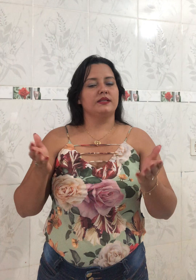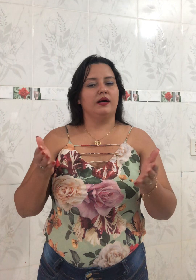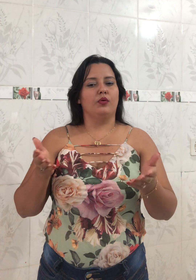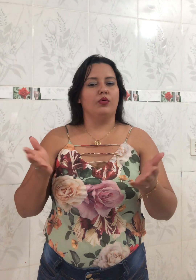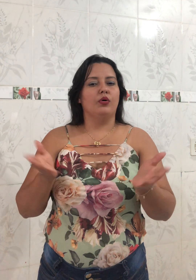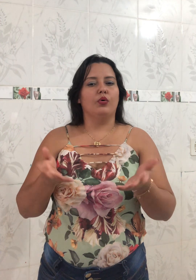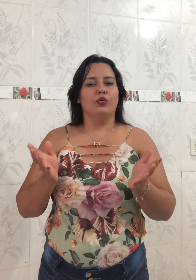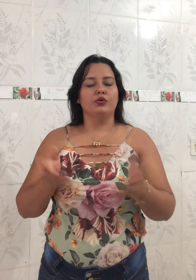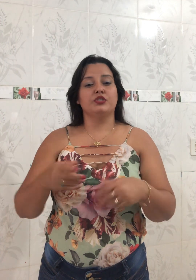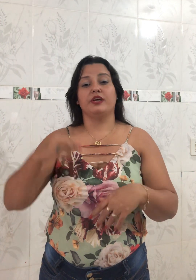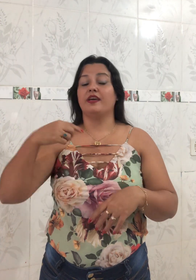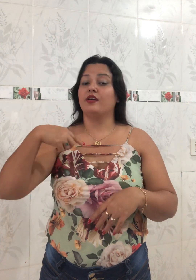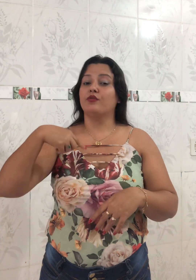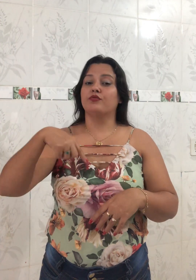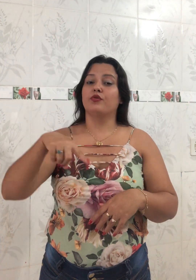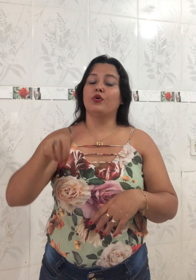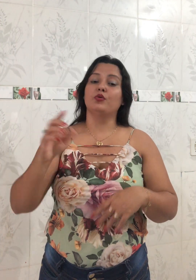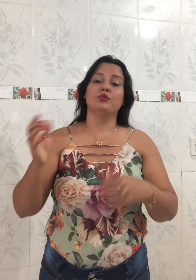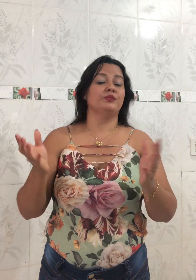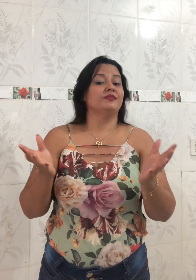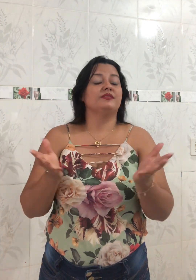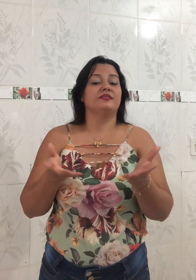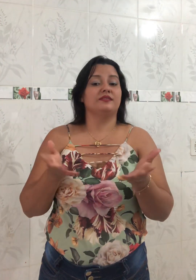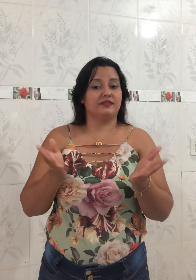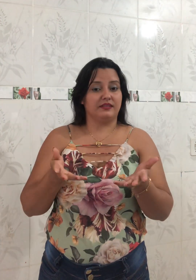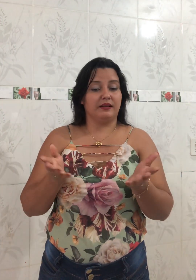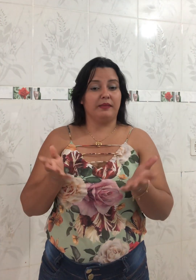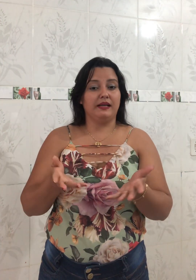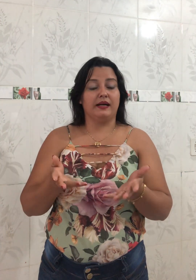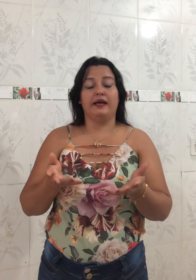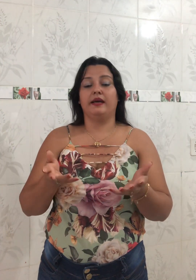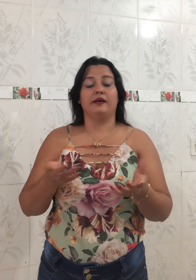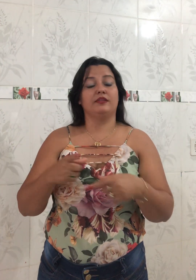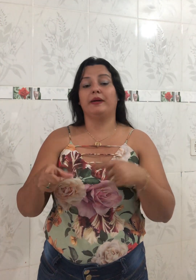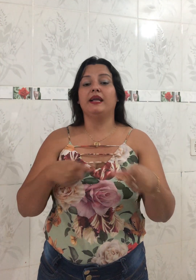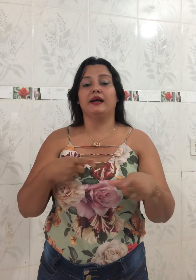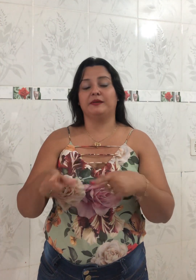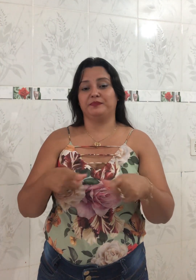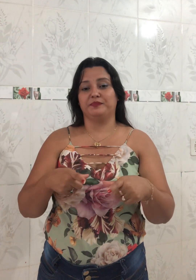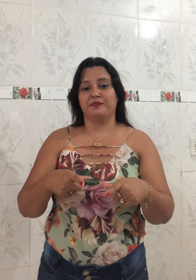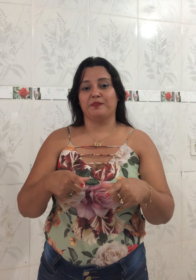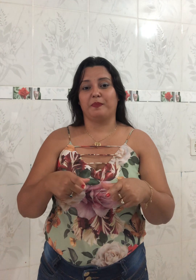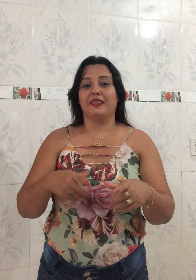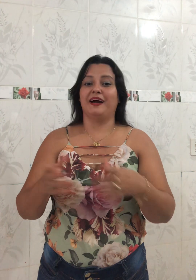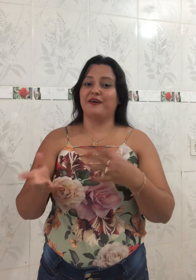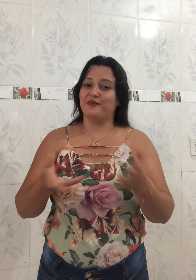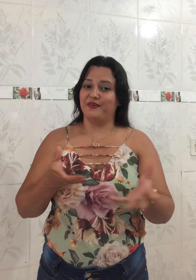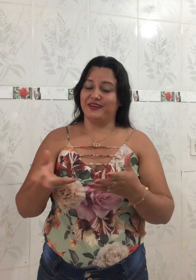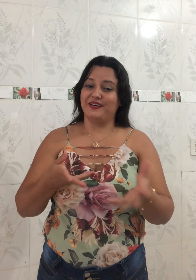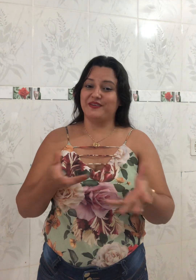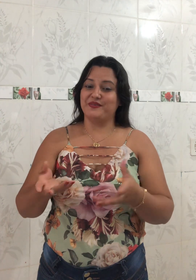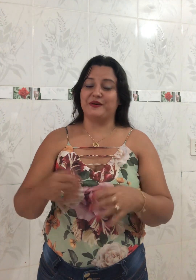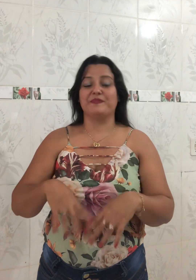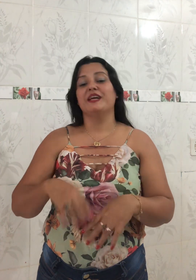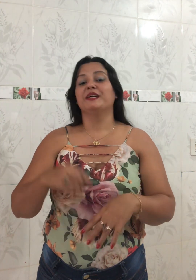não, hoje eu vou trabalhar, né? Agora.